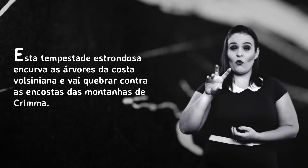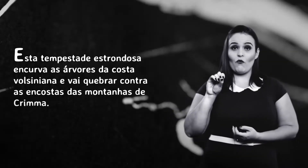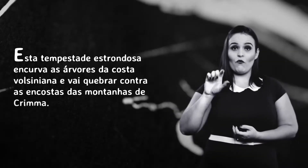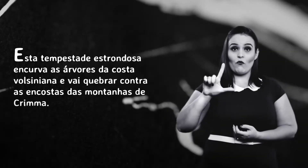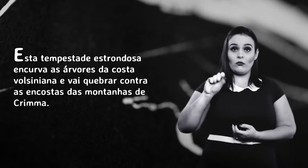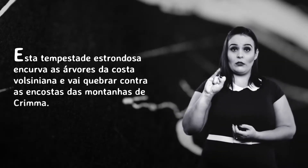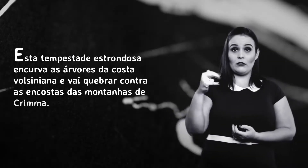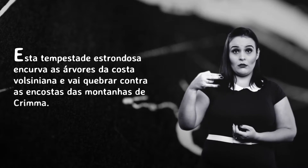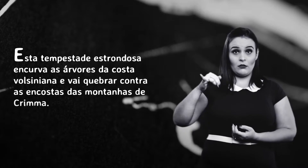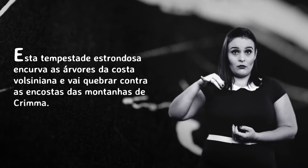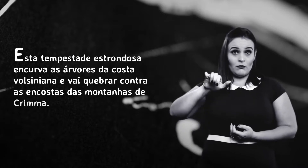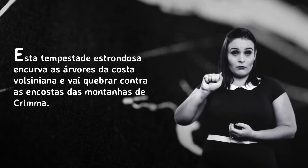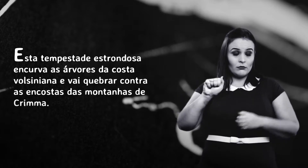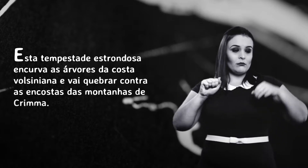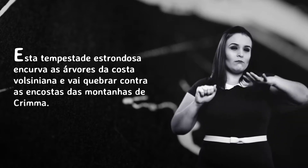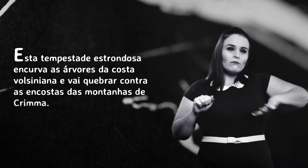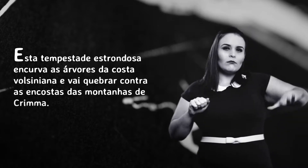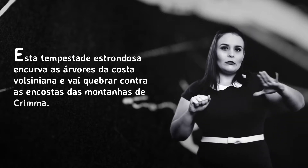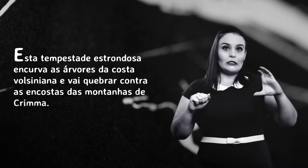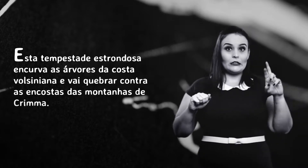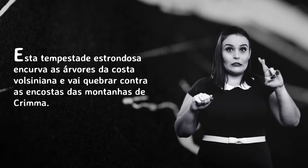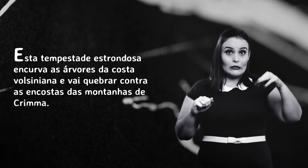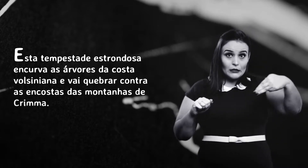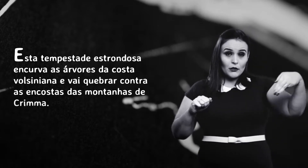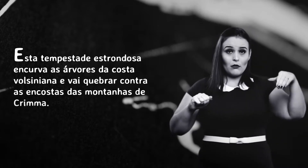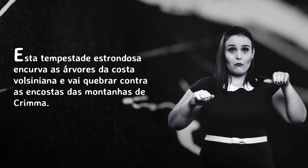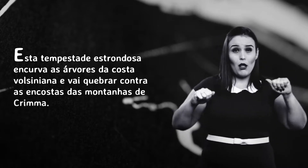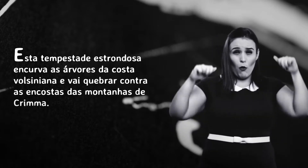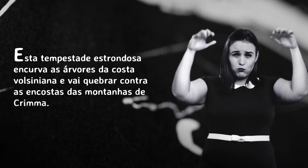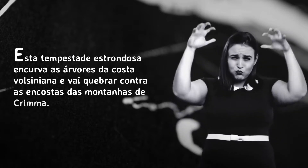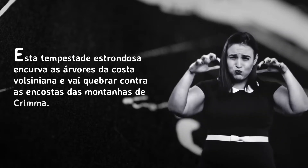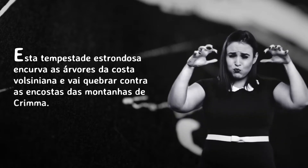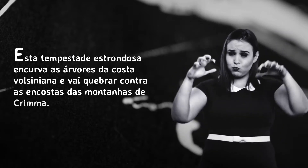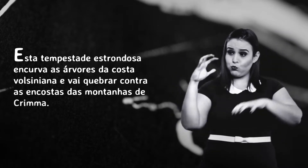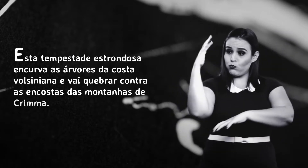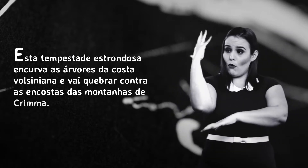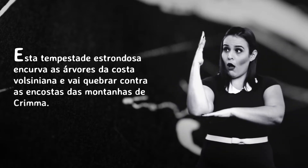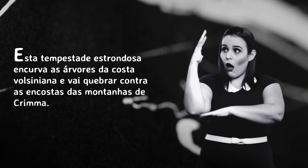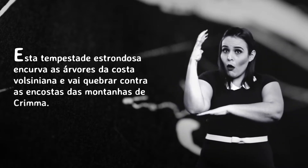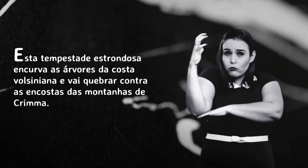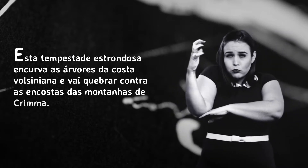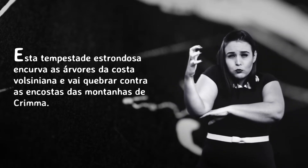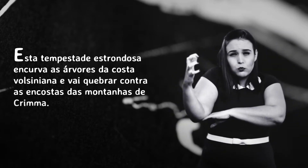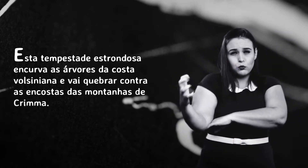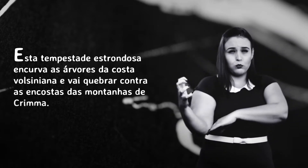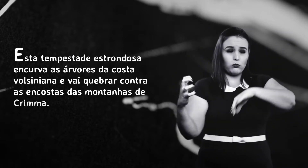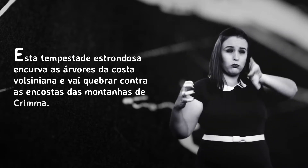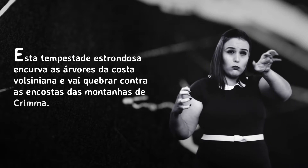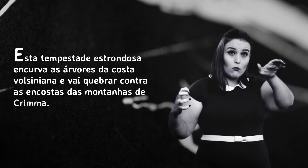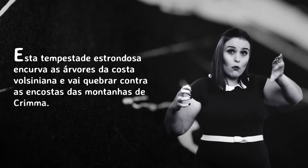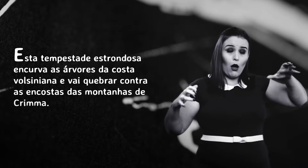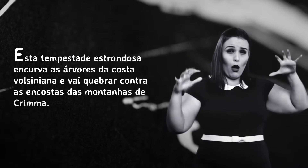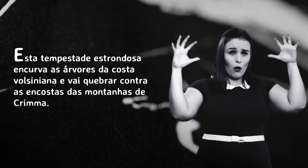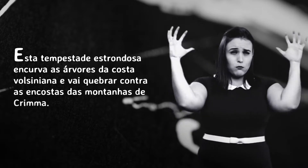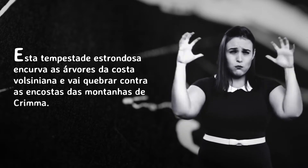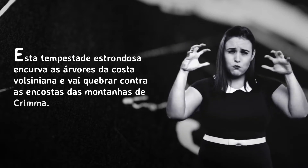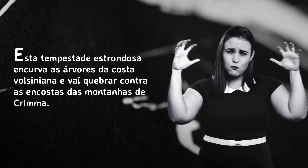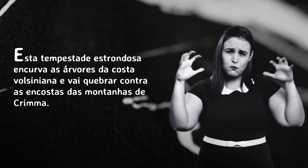tempestade estrondosa encurva as árvores da costa volsiniana e vai quebrar contra as encostas das montanhas de Crima.